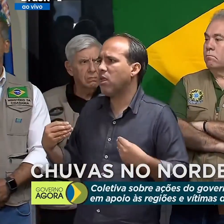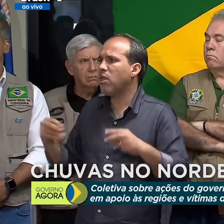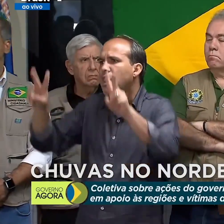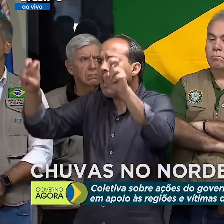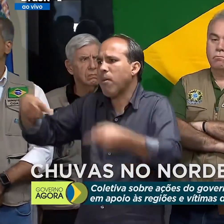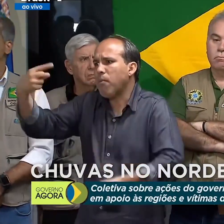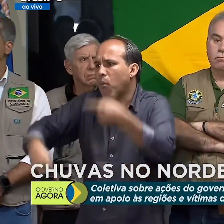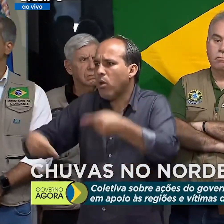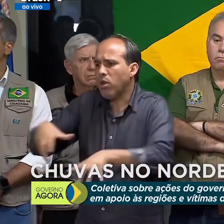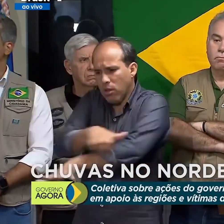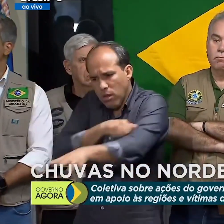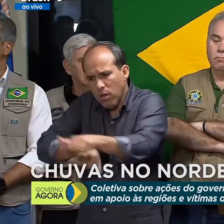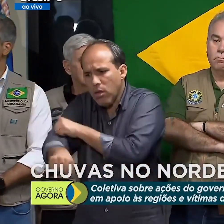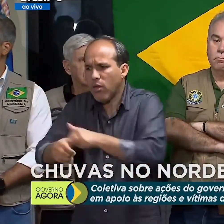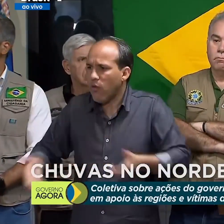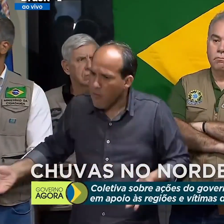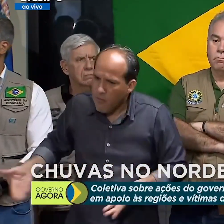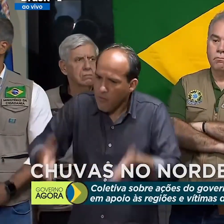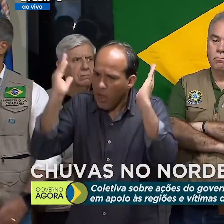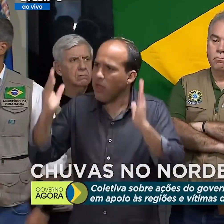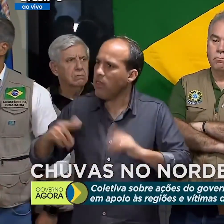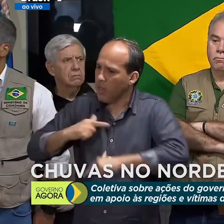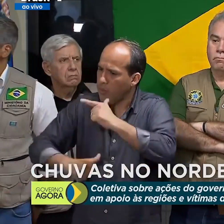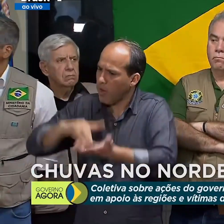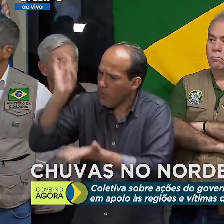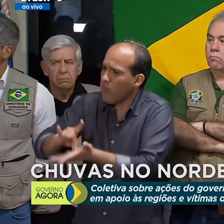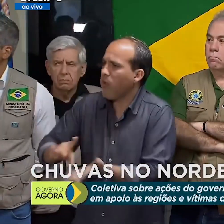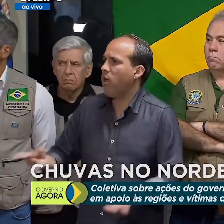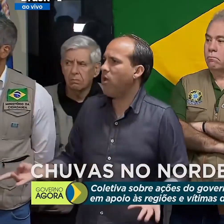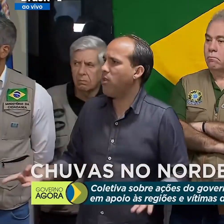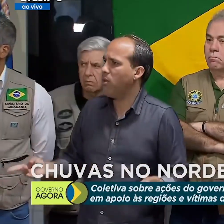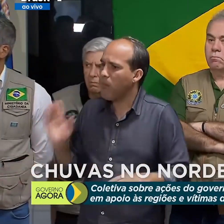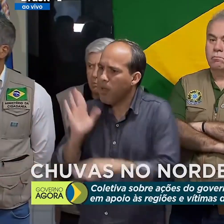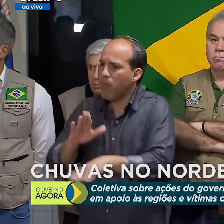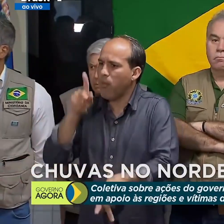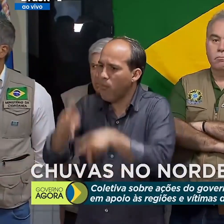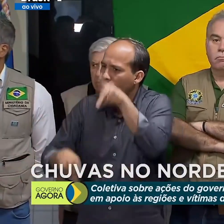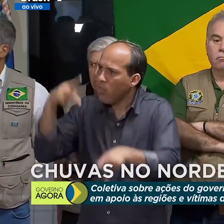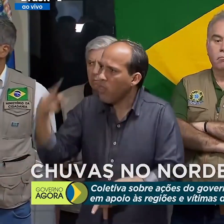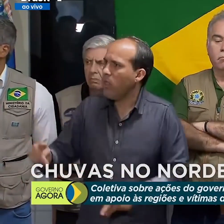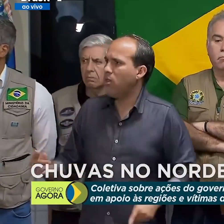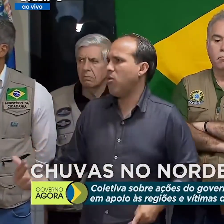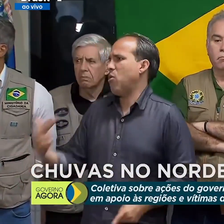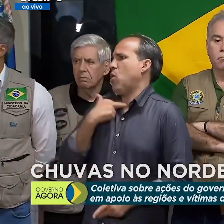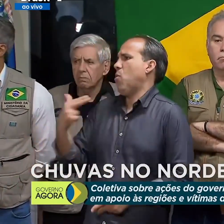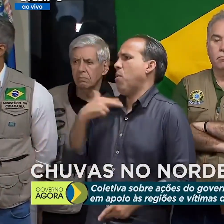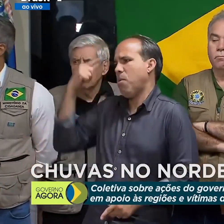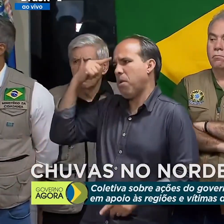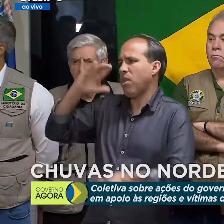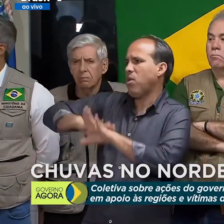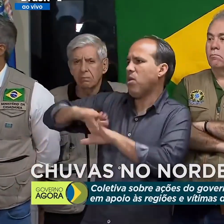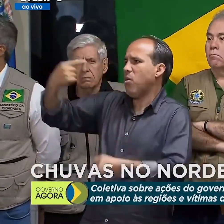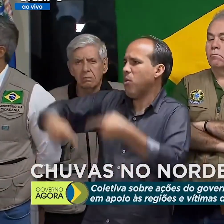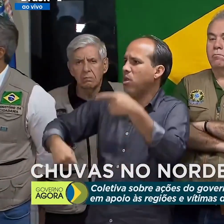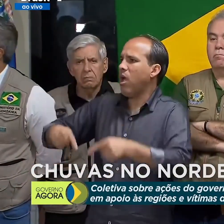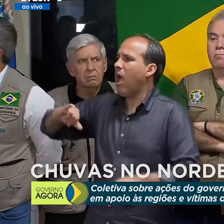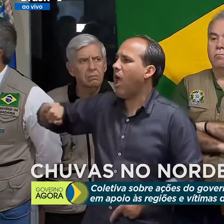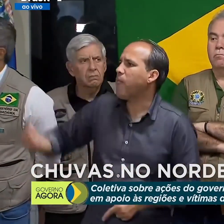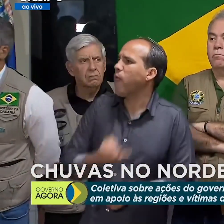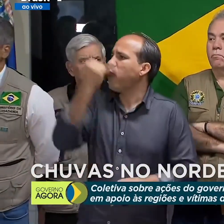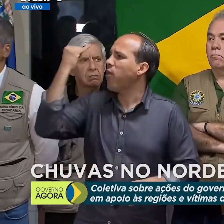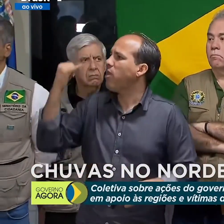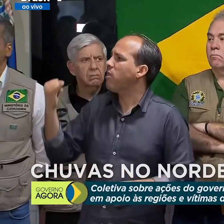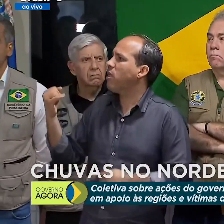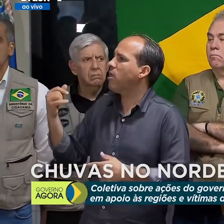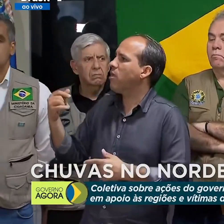política arregaça as mangas e vim trabalhar de fato para o seu povo e não se fazer polícia em cima da